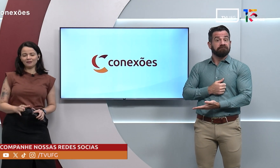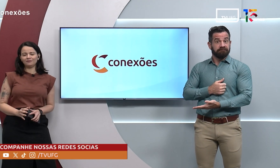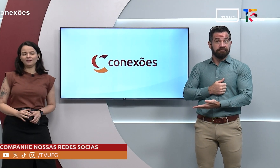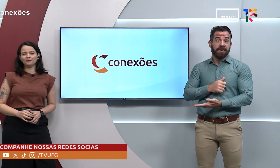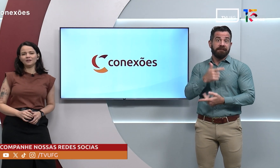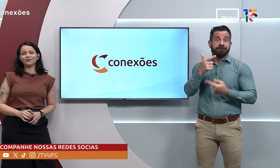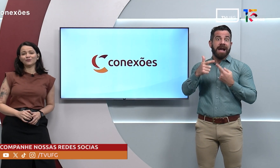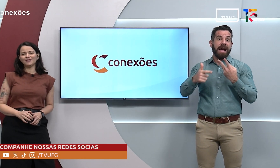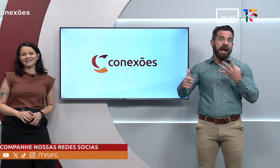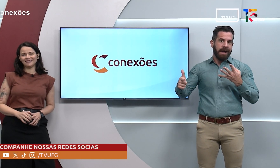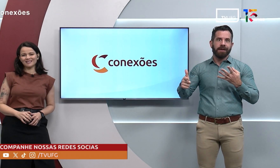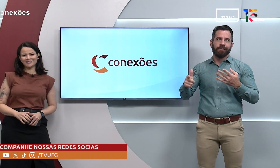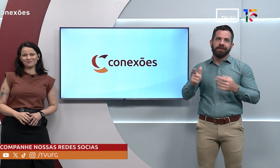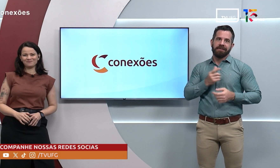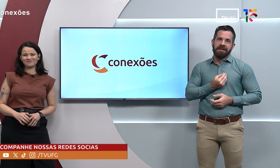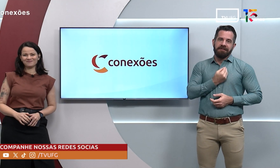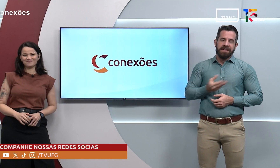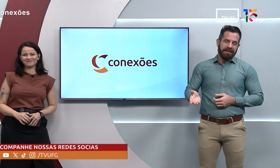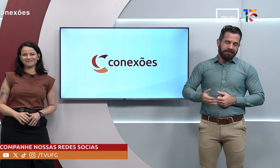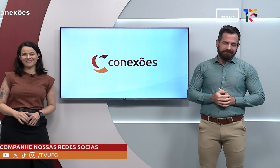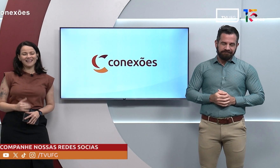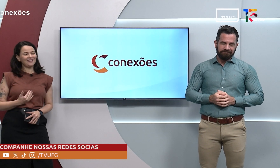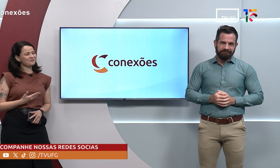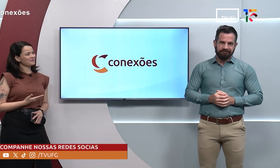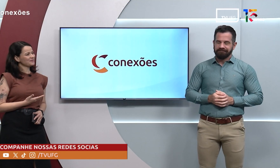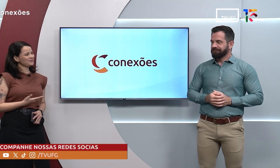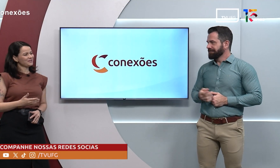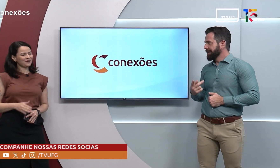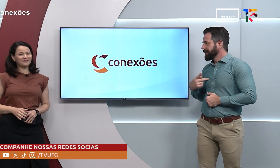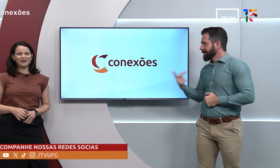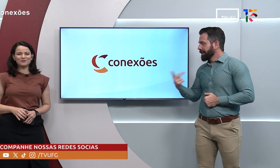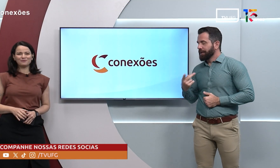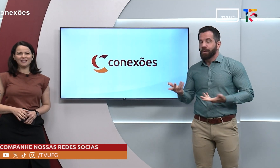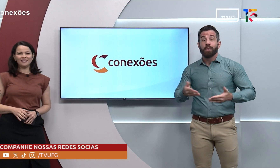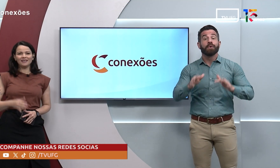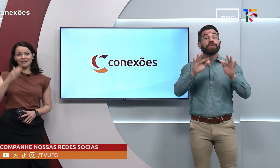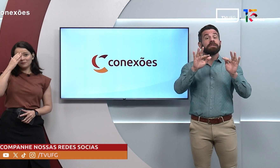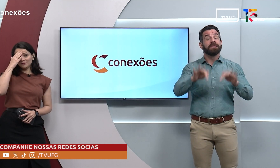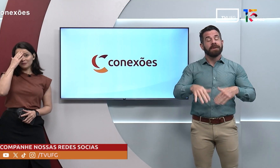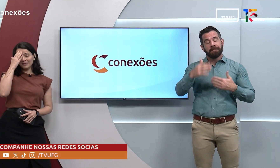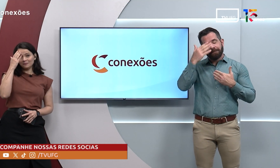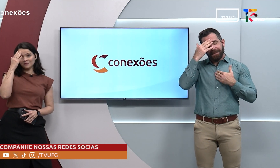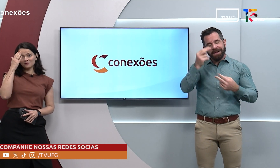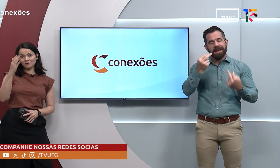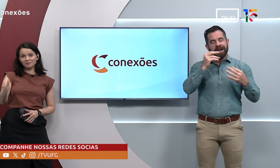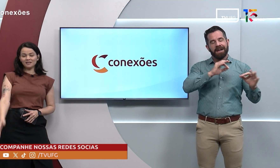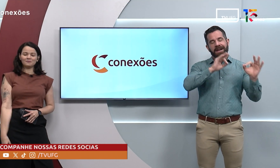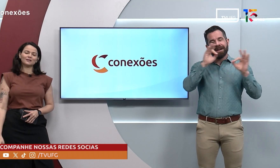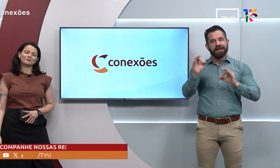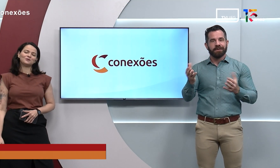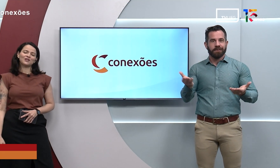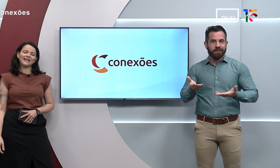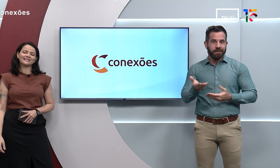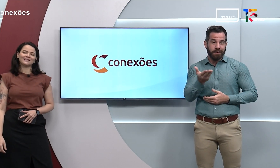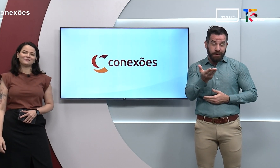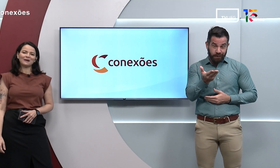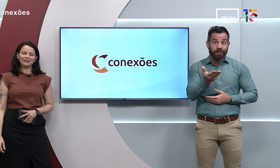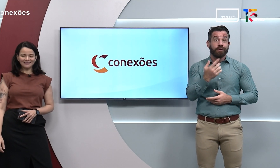tem perfil em todas elas. Eu e o professor Diego ficamos por aqui. Muito obrigada pela sua companhia e pela sua